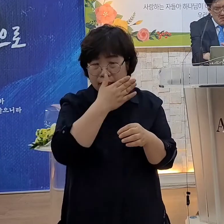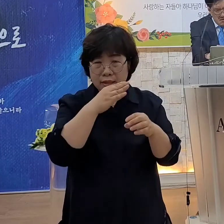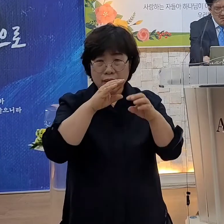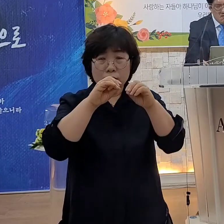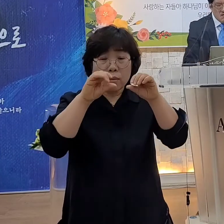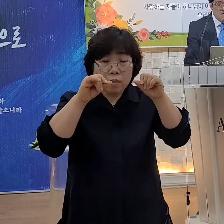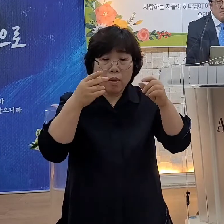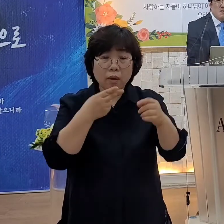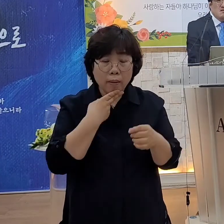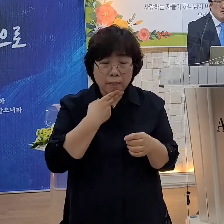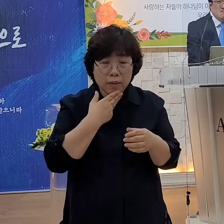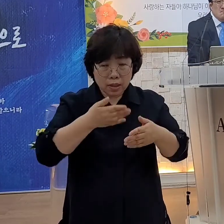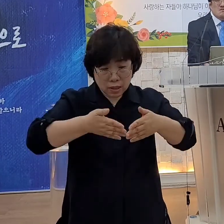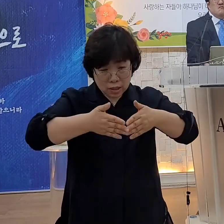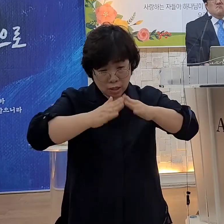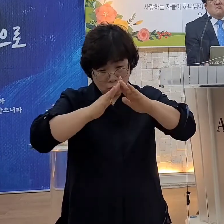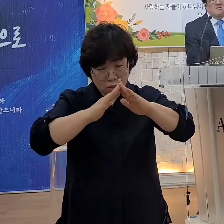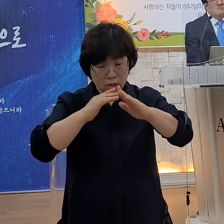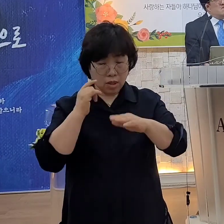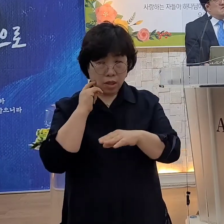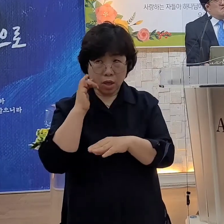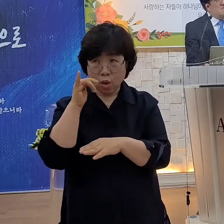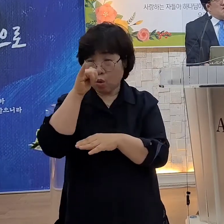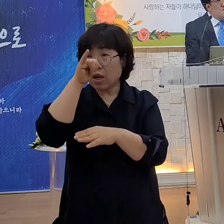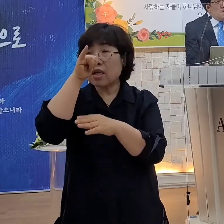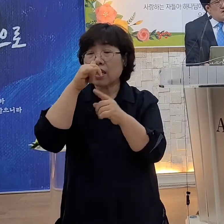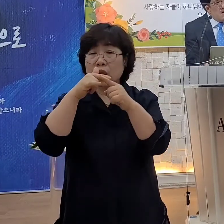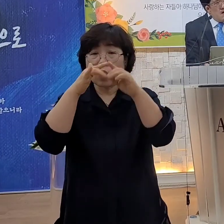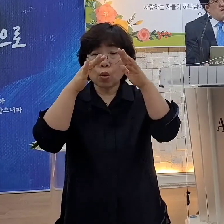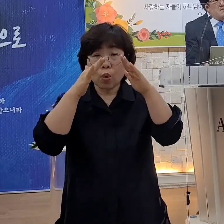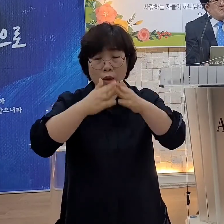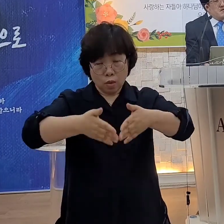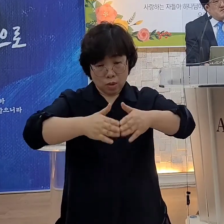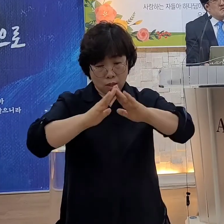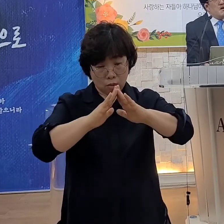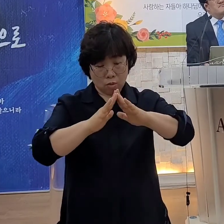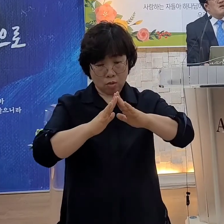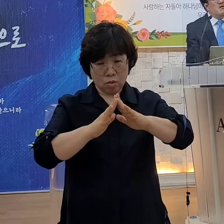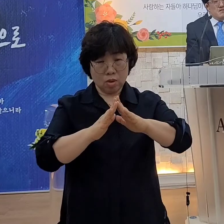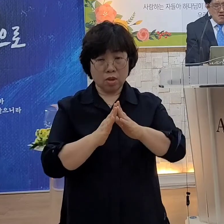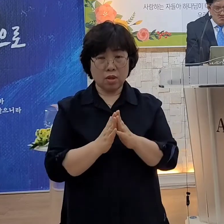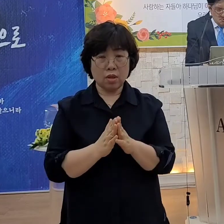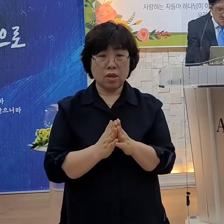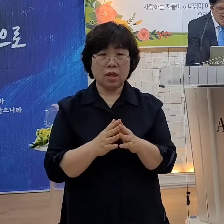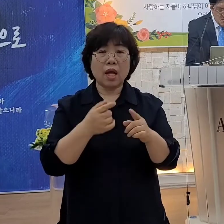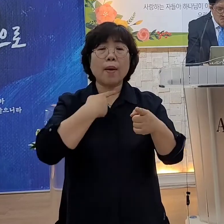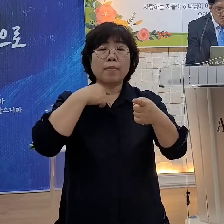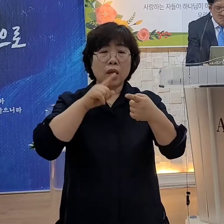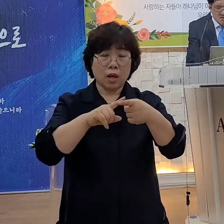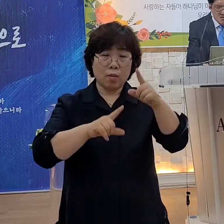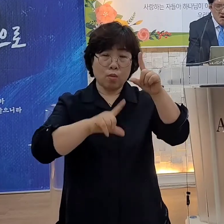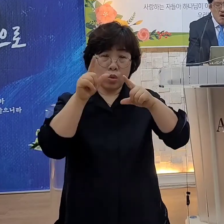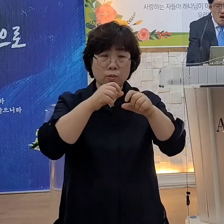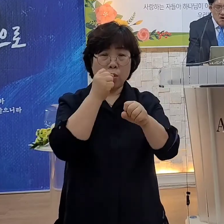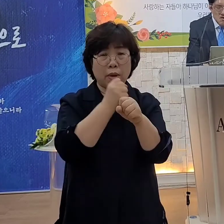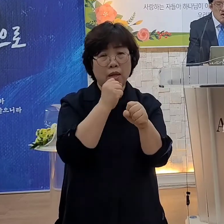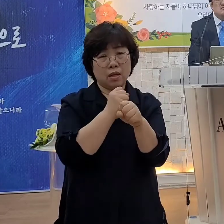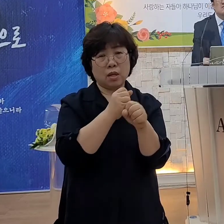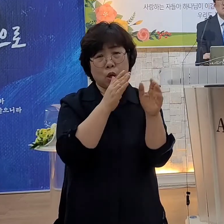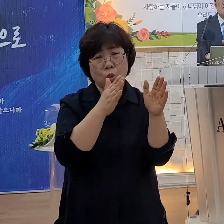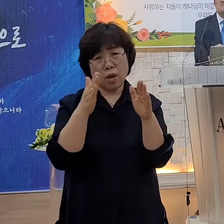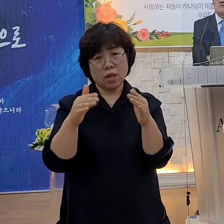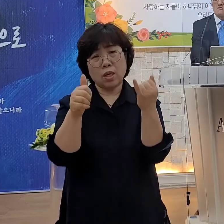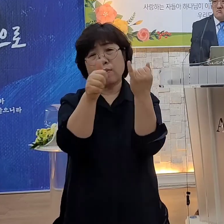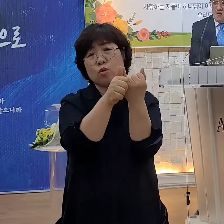모습으로 세워가기 위한 영광스러운 우리를 교회로 하나님 앞에 서기에 합당한 모습으로 세우기 위해서